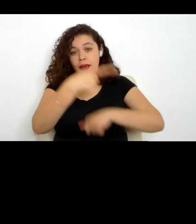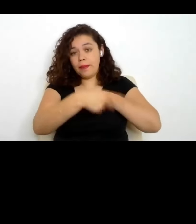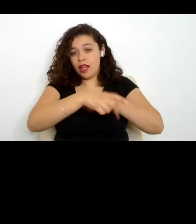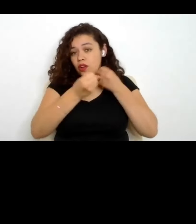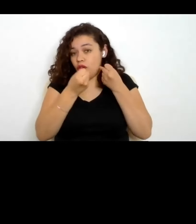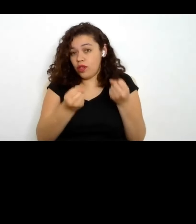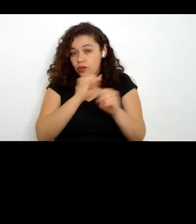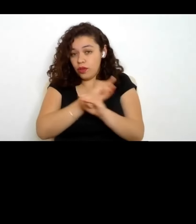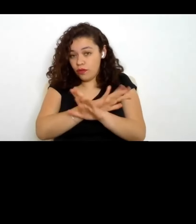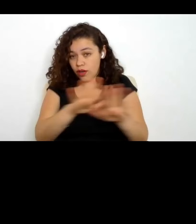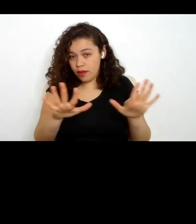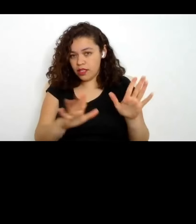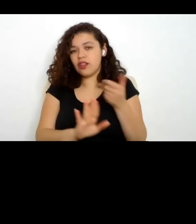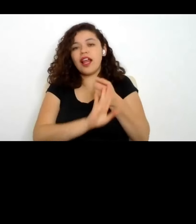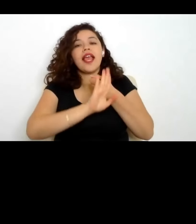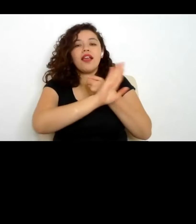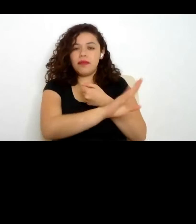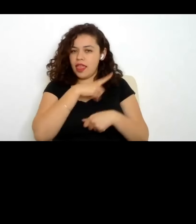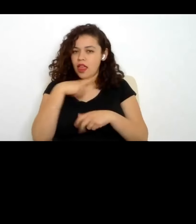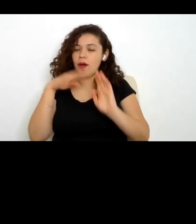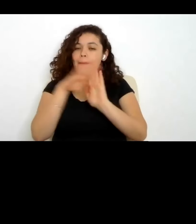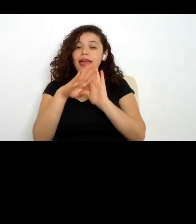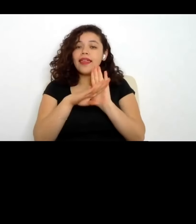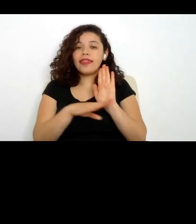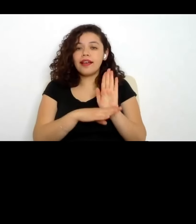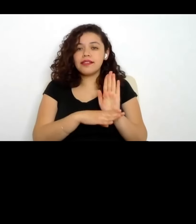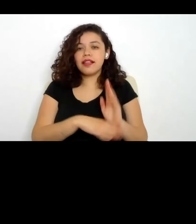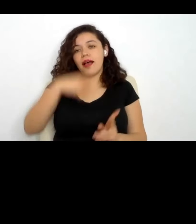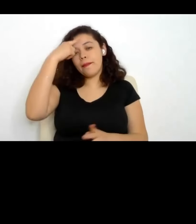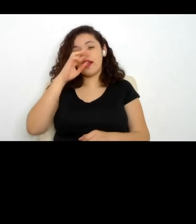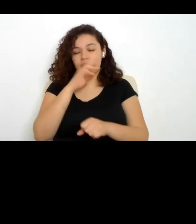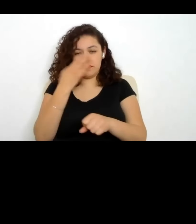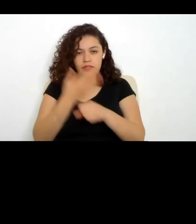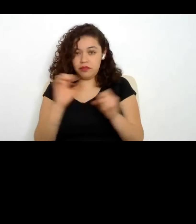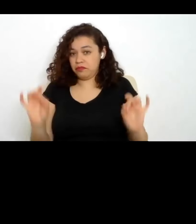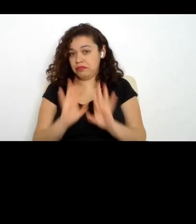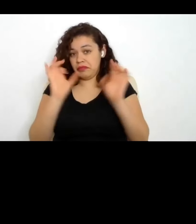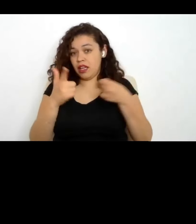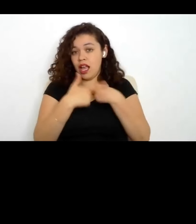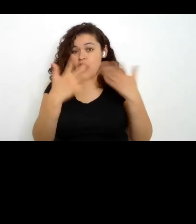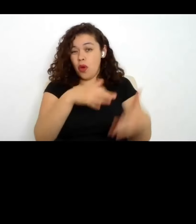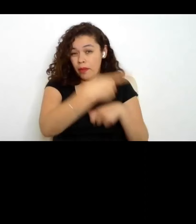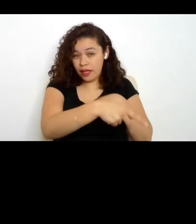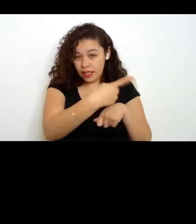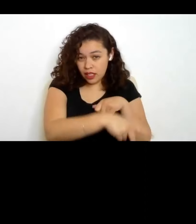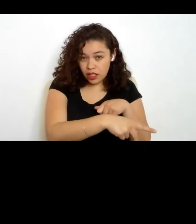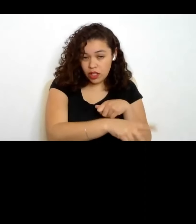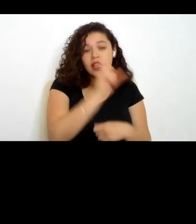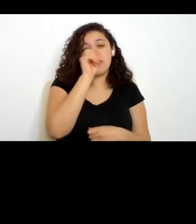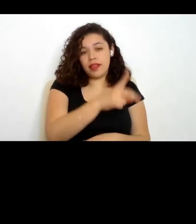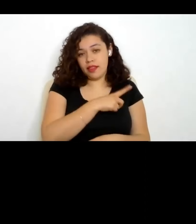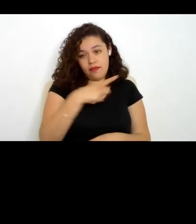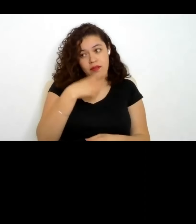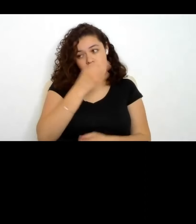de la información y vamos a ser responsables que en caso de alguna vulneración vamos incluso a tener que avisarle